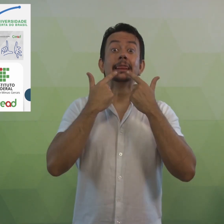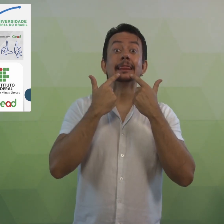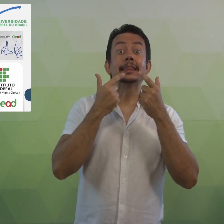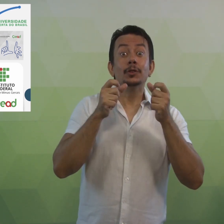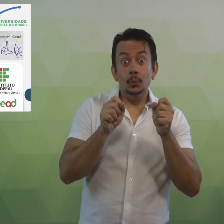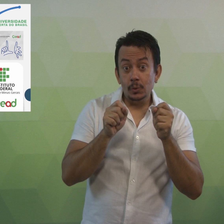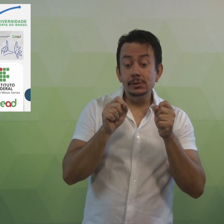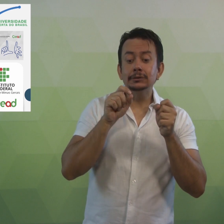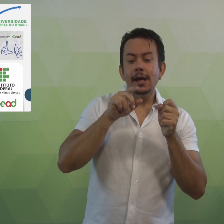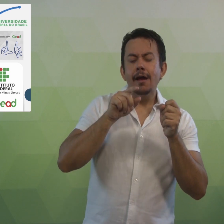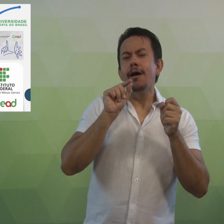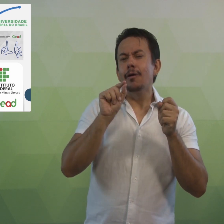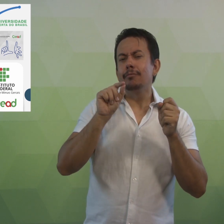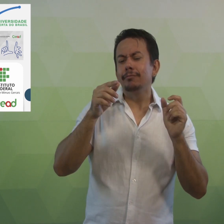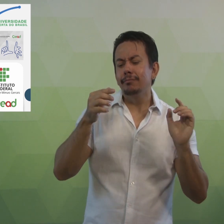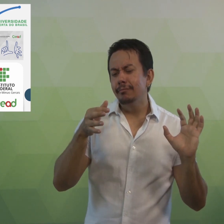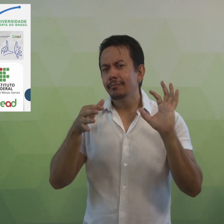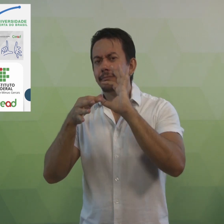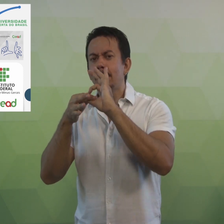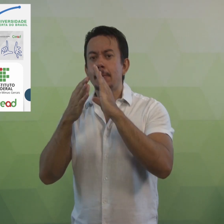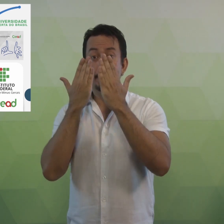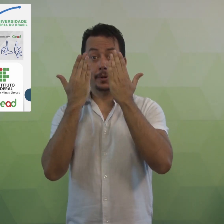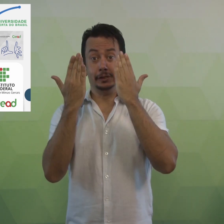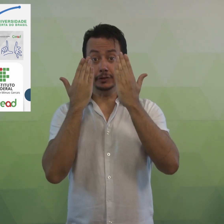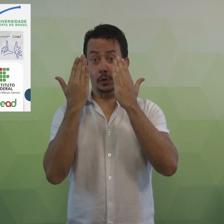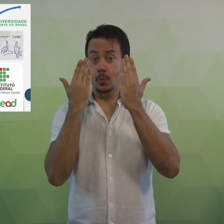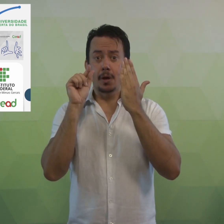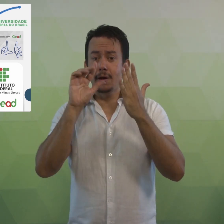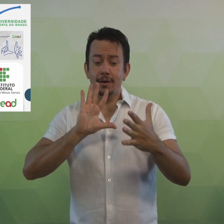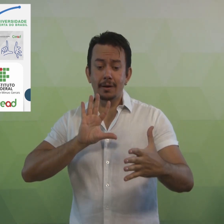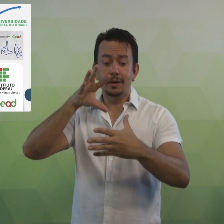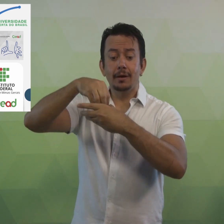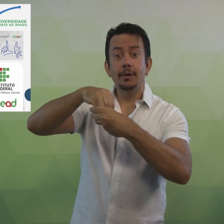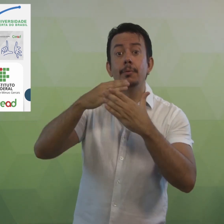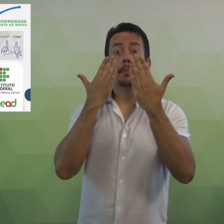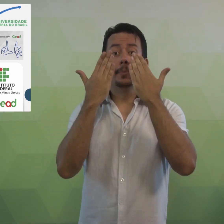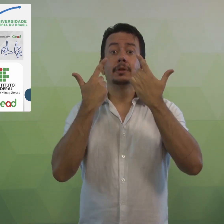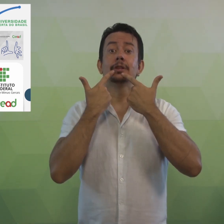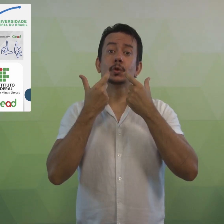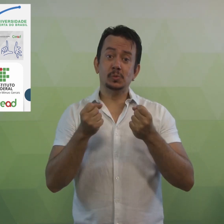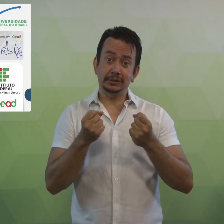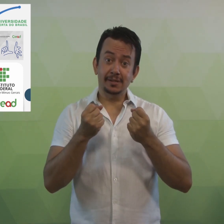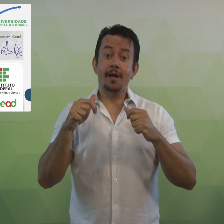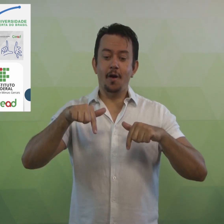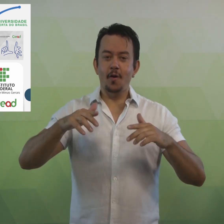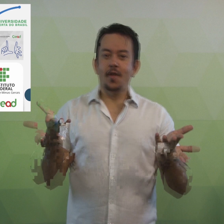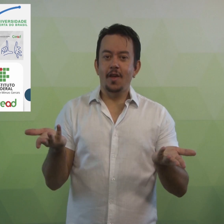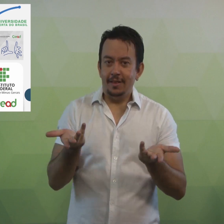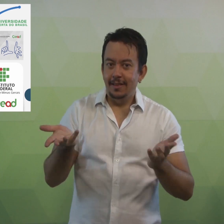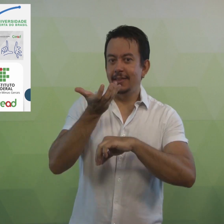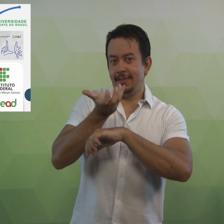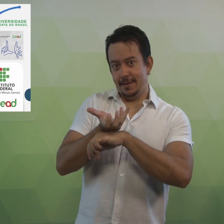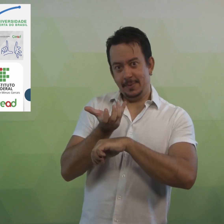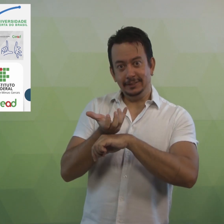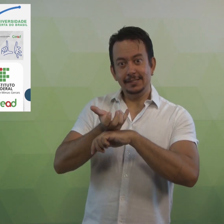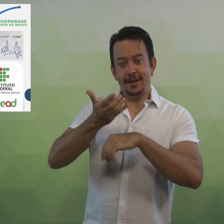E a linguística, em junção à psicologia, temos como resultado a psicolinguística, que é a